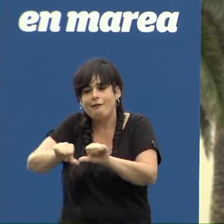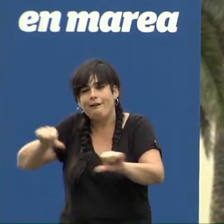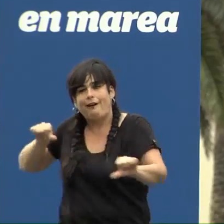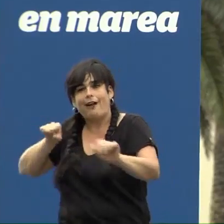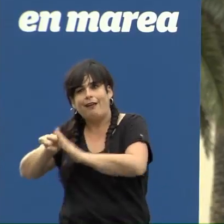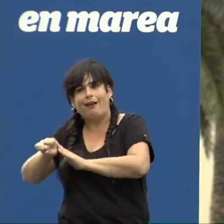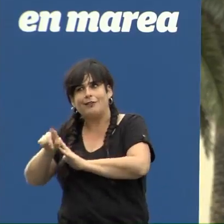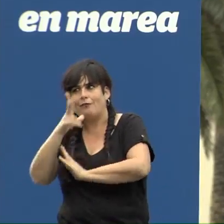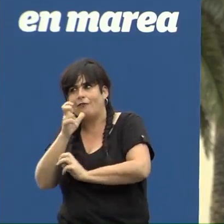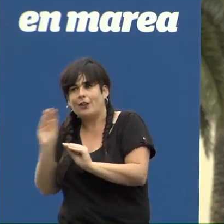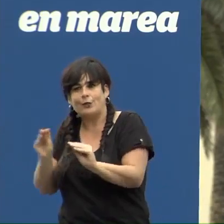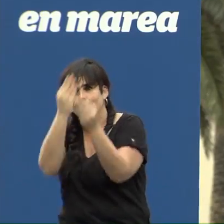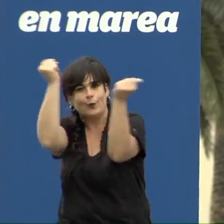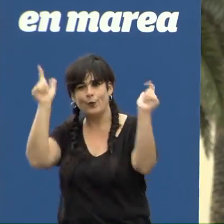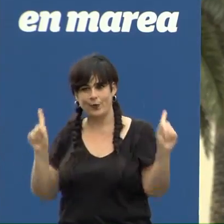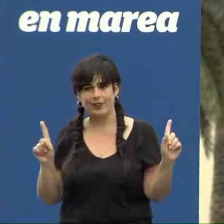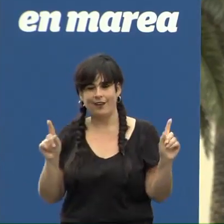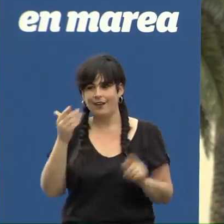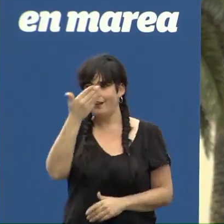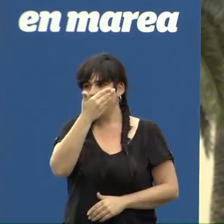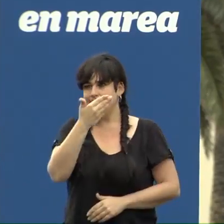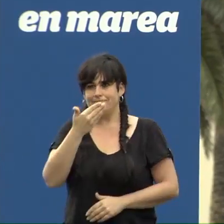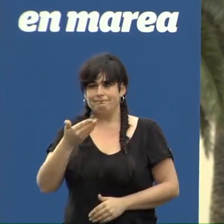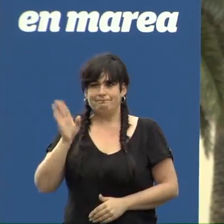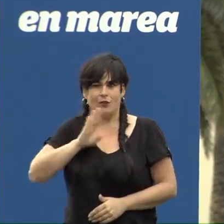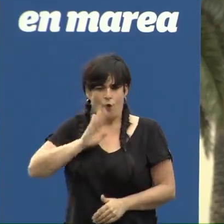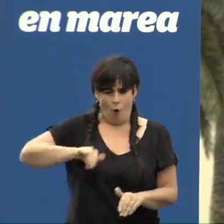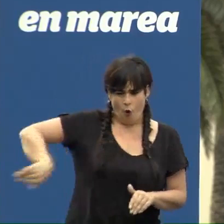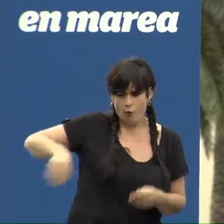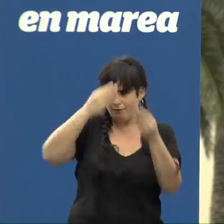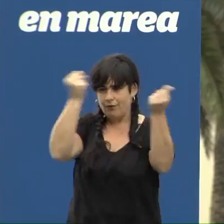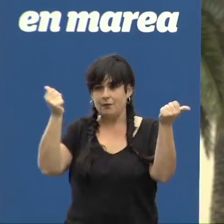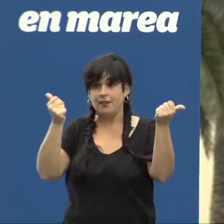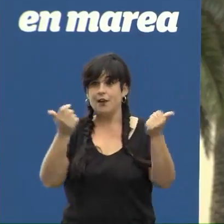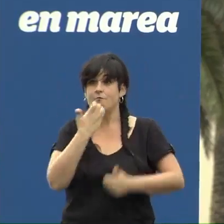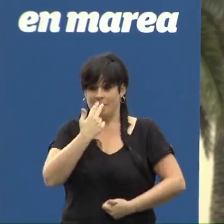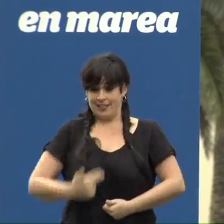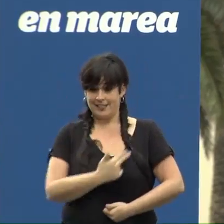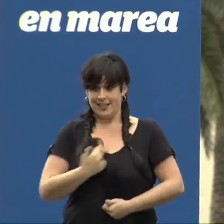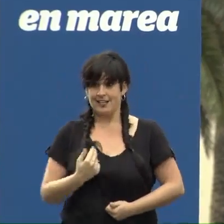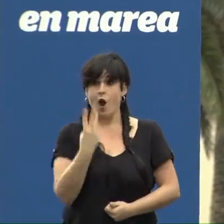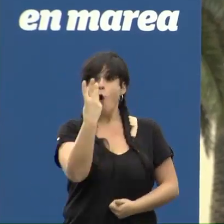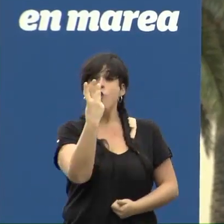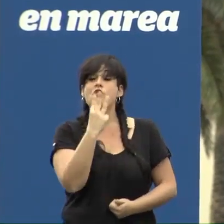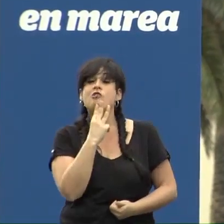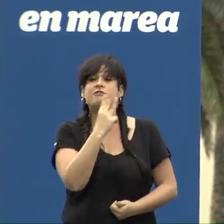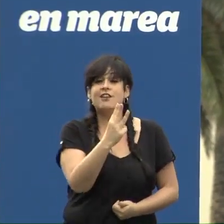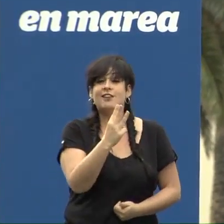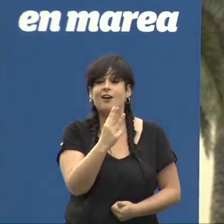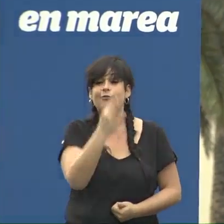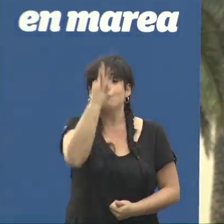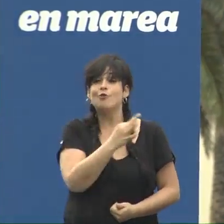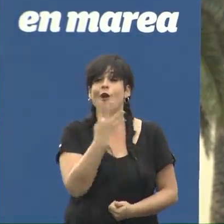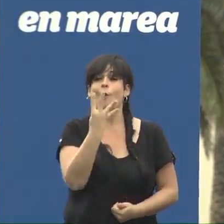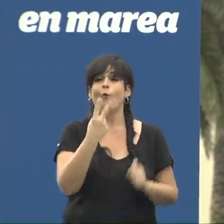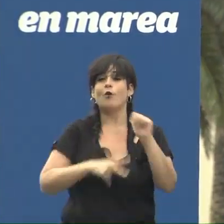estiveron antes. Olvidan a corrupción. En Santiago, 3 alcaldes en 4 anos, todo o grupo de goberno imputado, eso olvídano. Ora